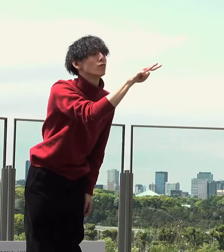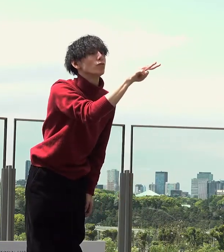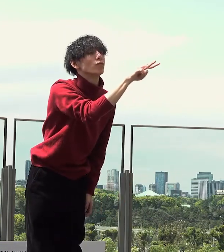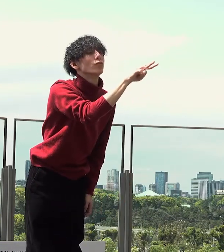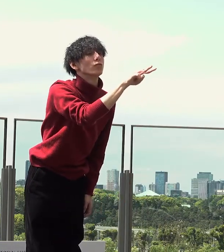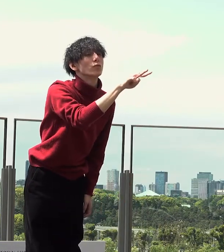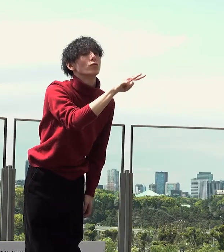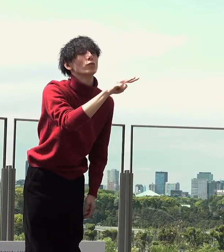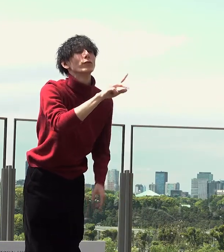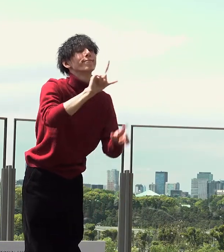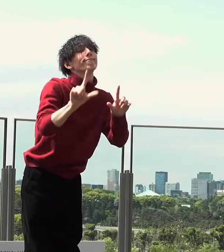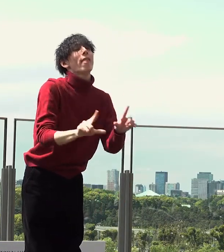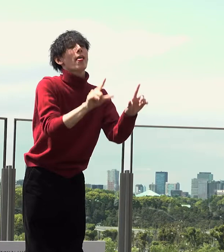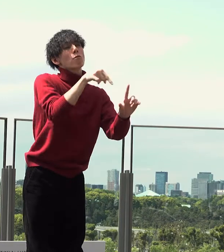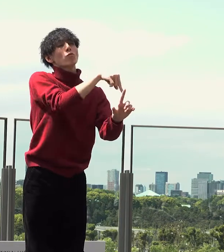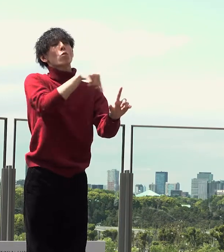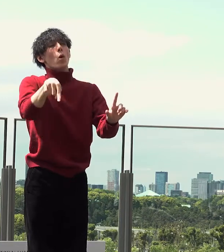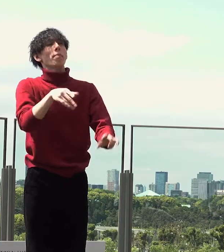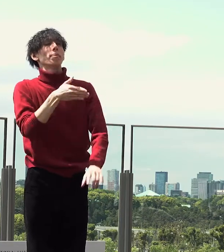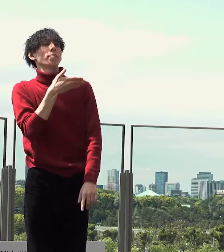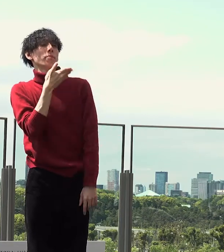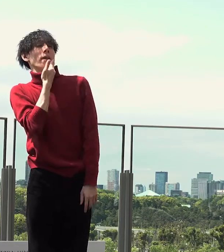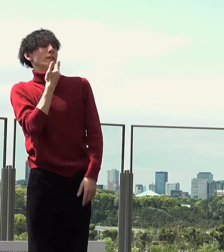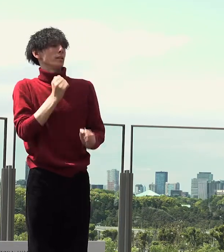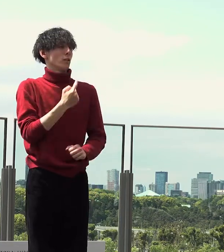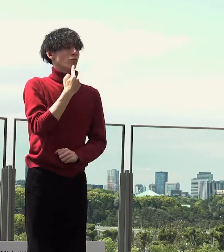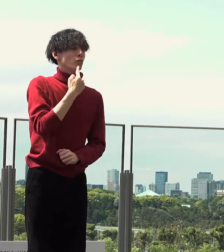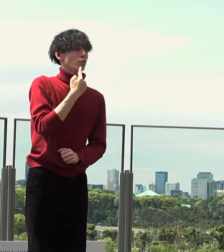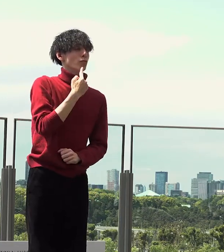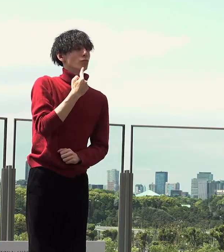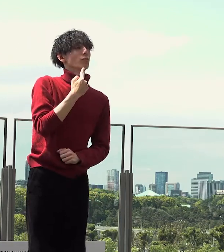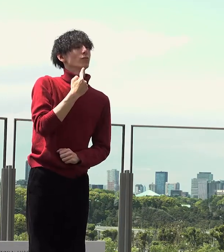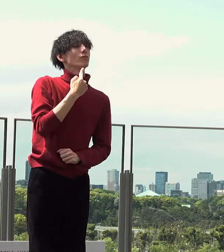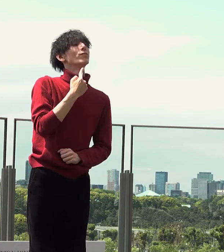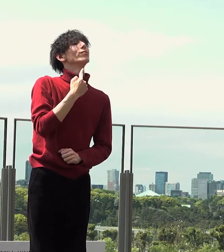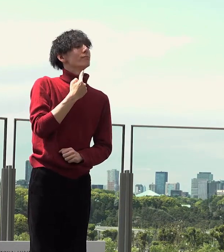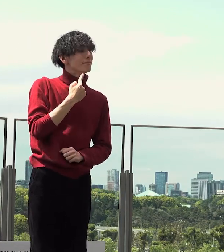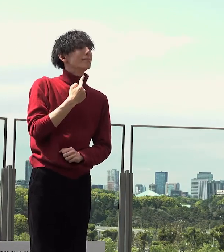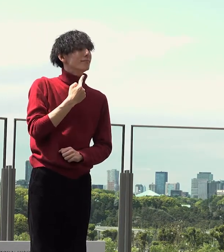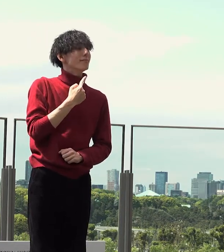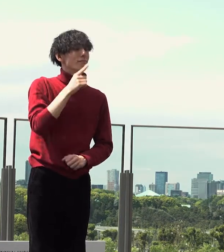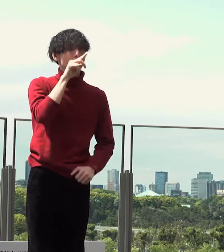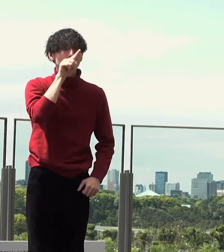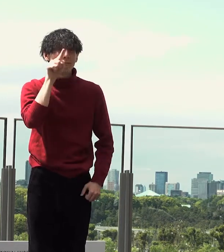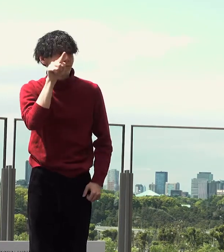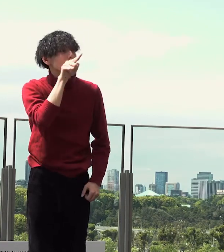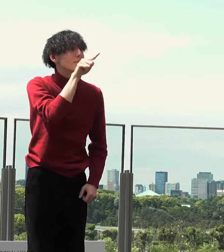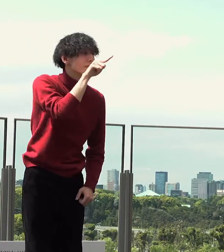人間は目で見る生活というのをすごく大事にしているんですね。